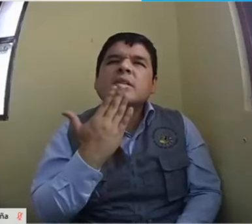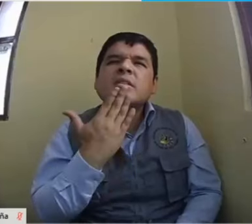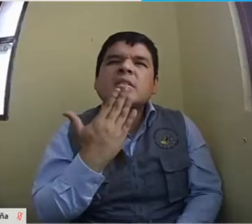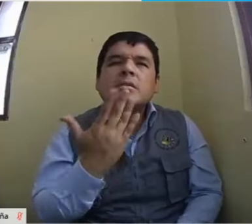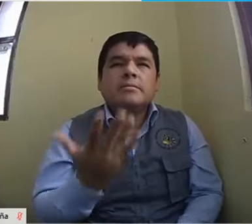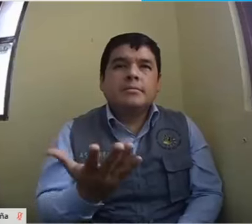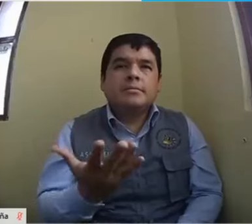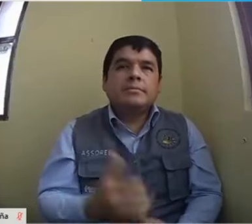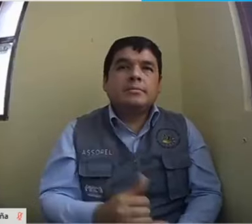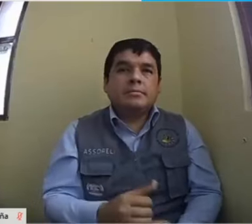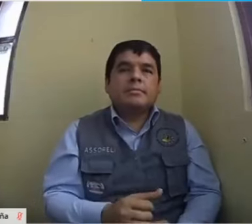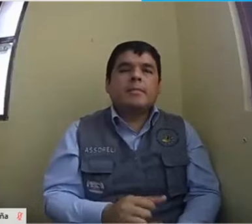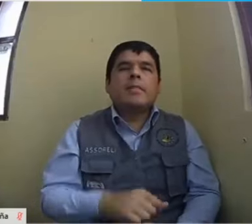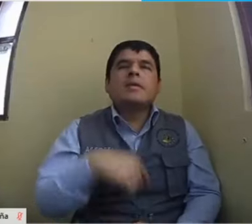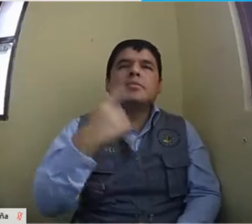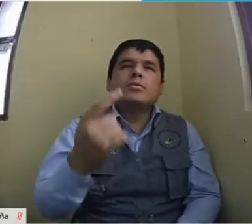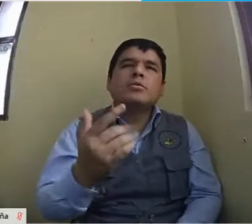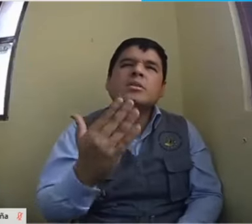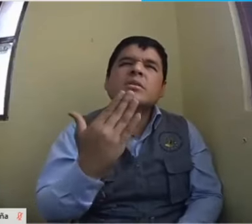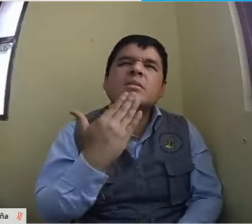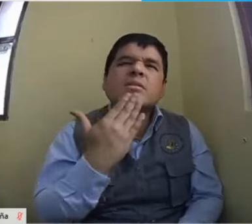¿Quién? ¿Recuerdan quién?